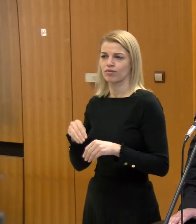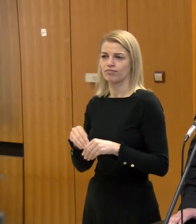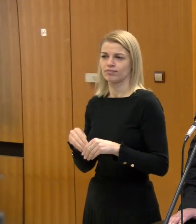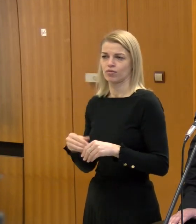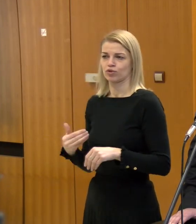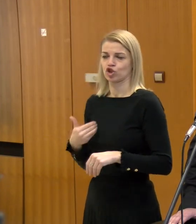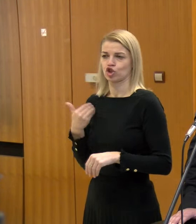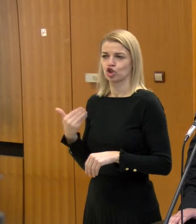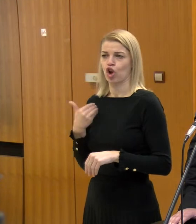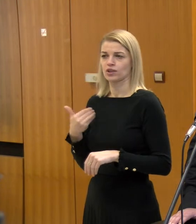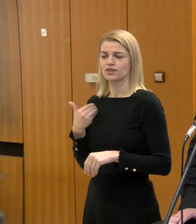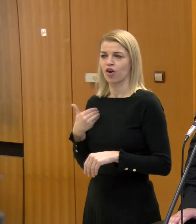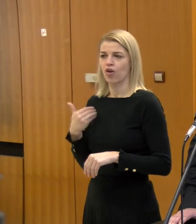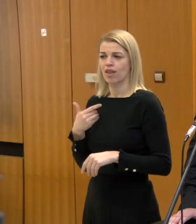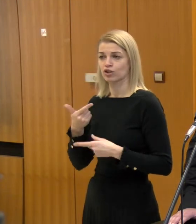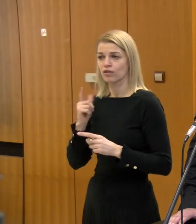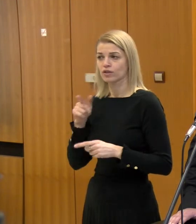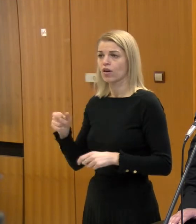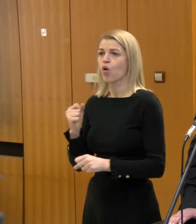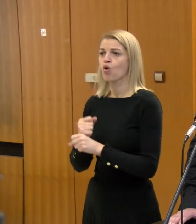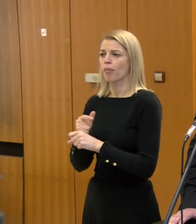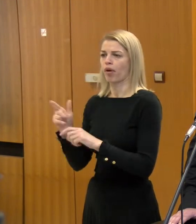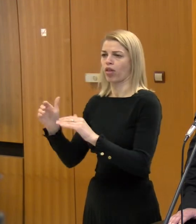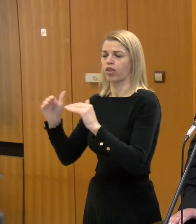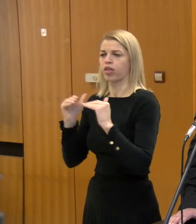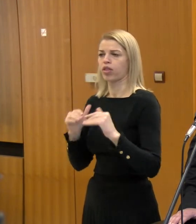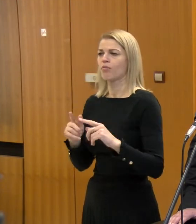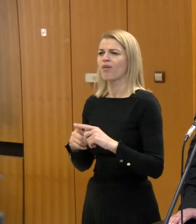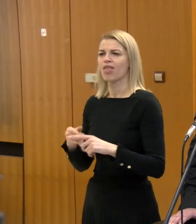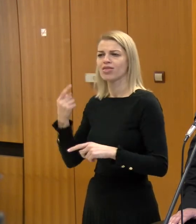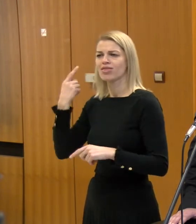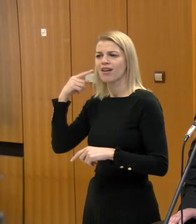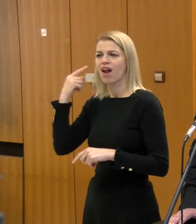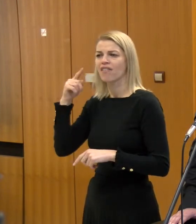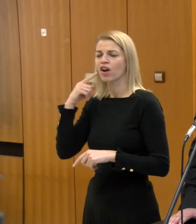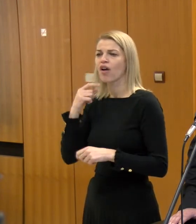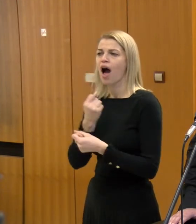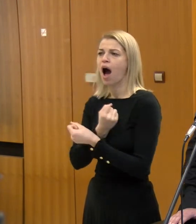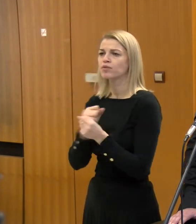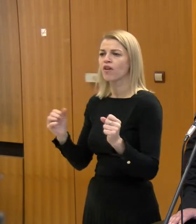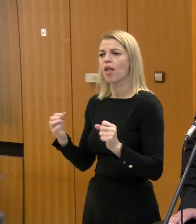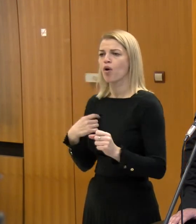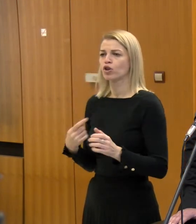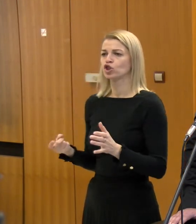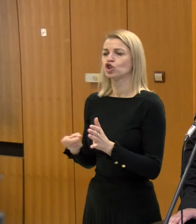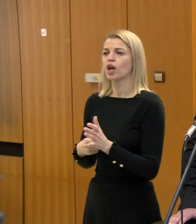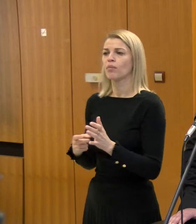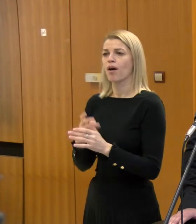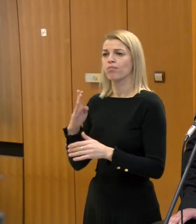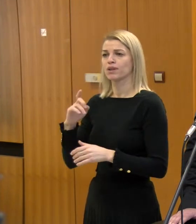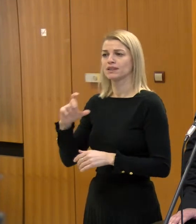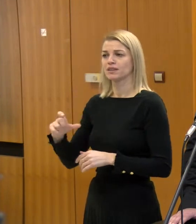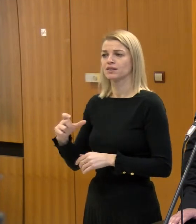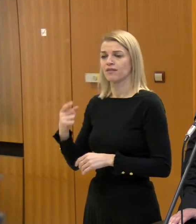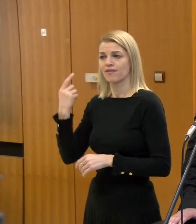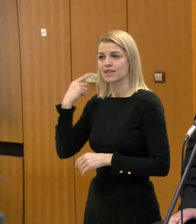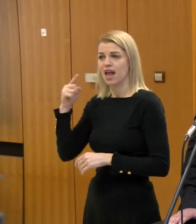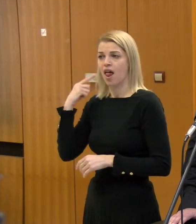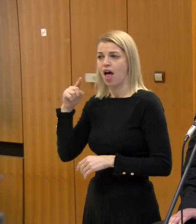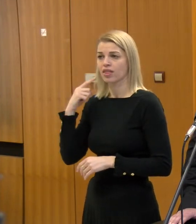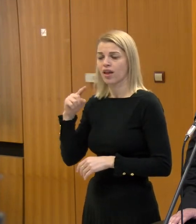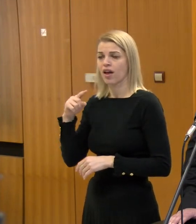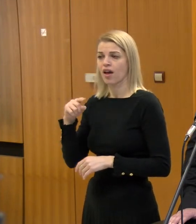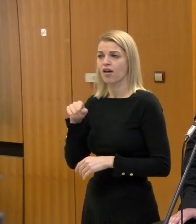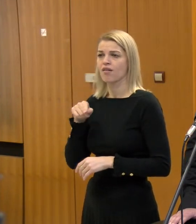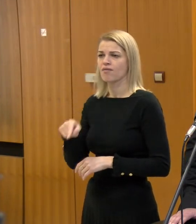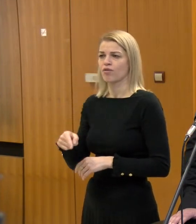Slovensku tým, že z nich spravíme nekvalifikovaných absolventov, lebo budeme vyžadovať bakalárske vzdelanie, je